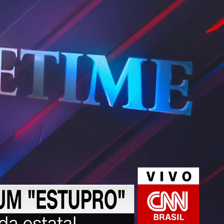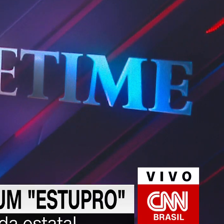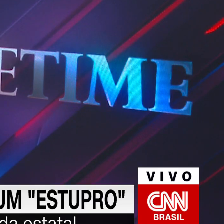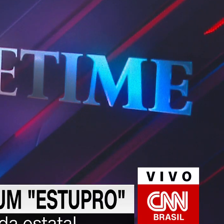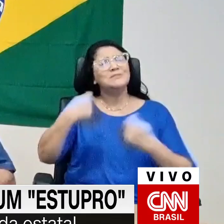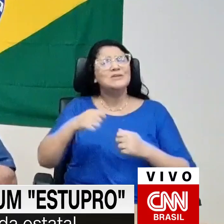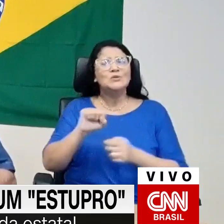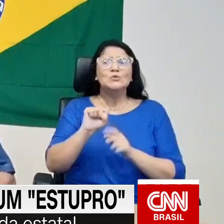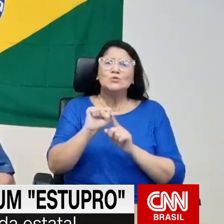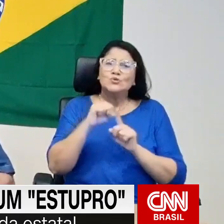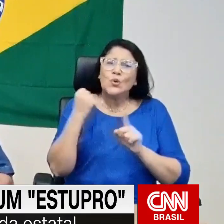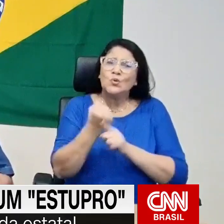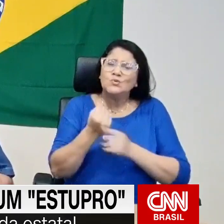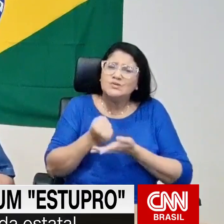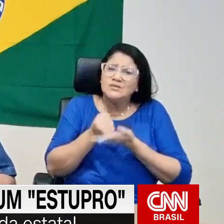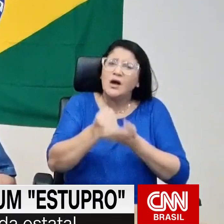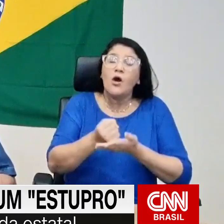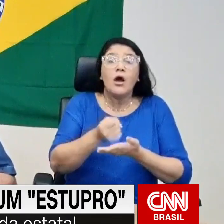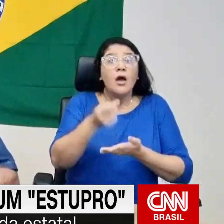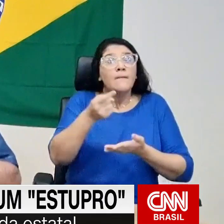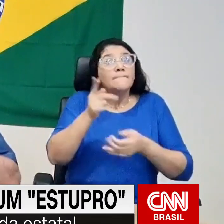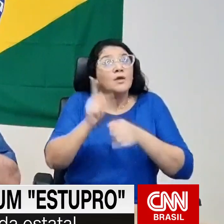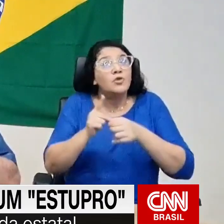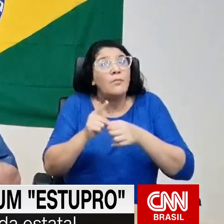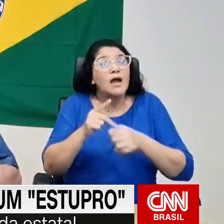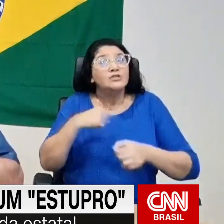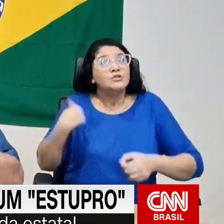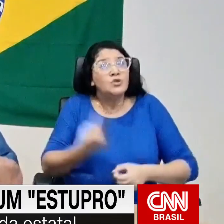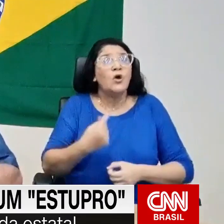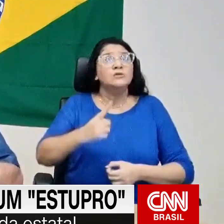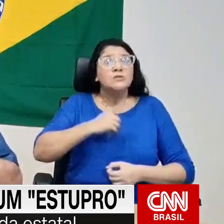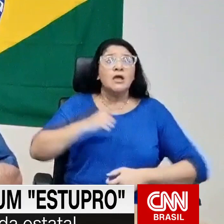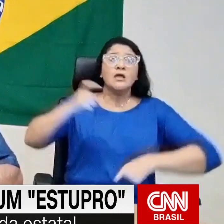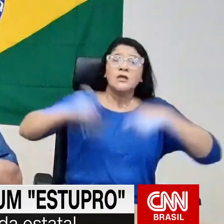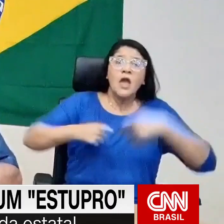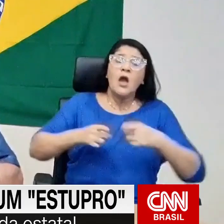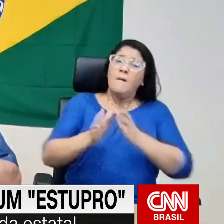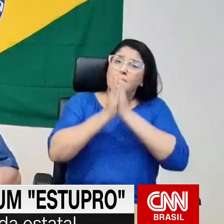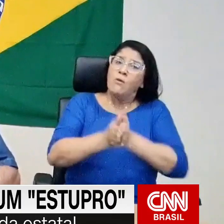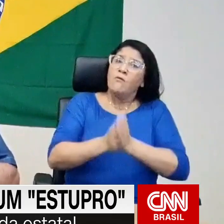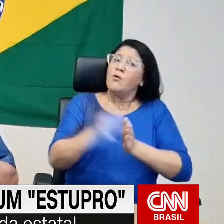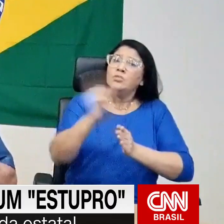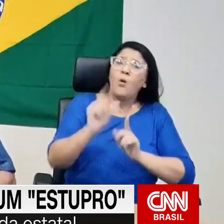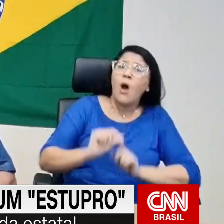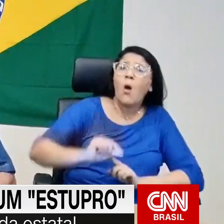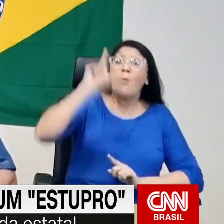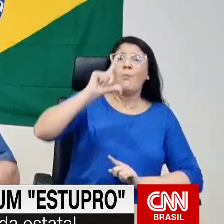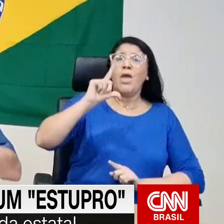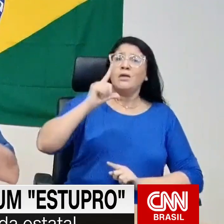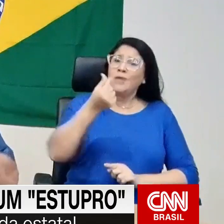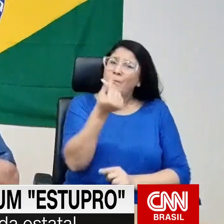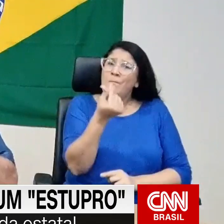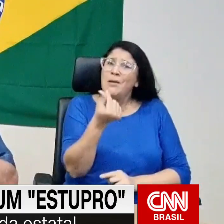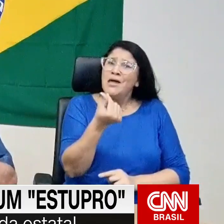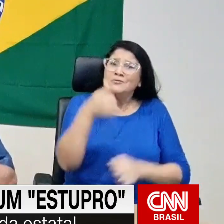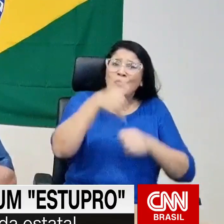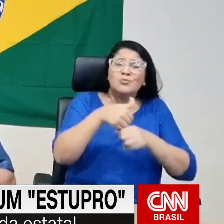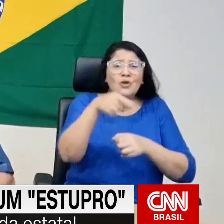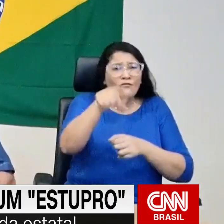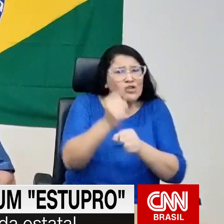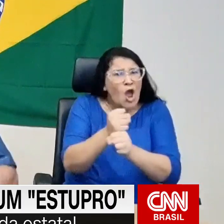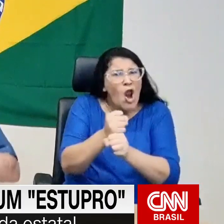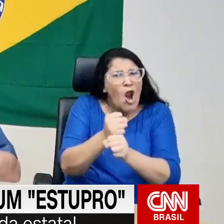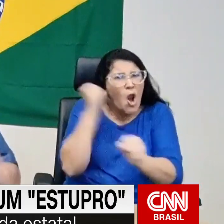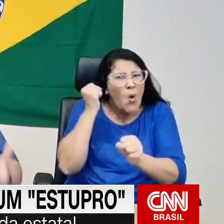estupro. Petrobras, estamos em guerra. Petrobras, não aumente mais o preço dos combustíveis. O lucro de